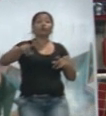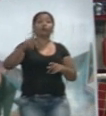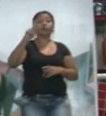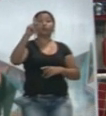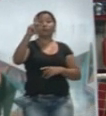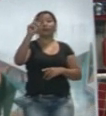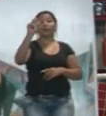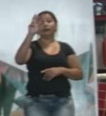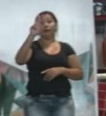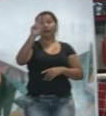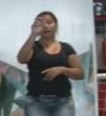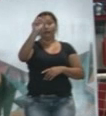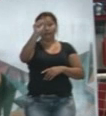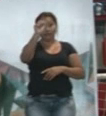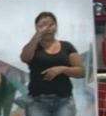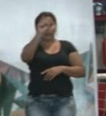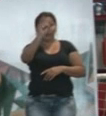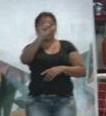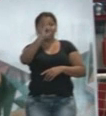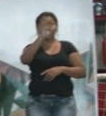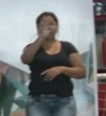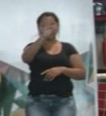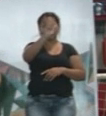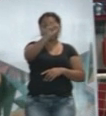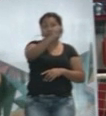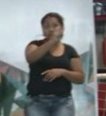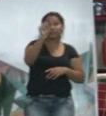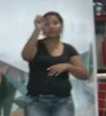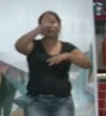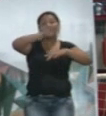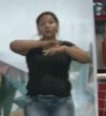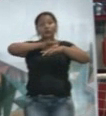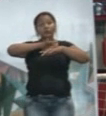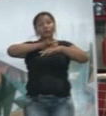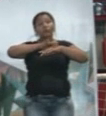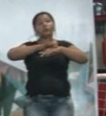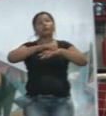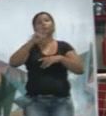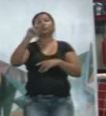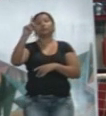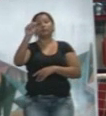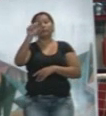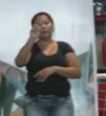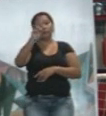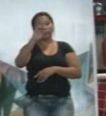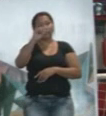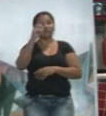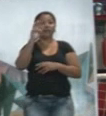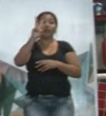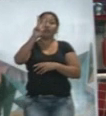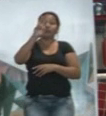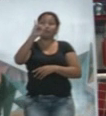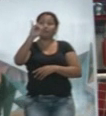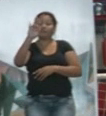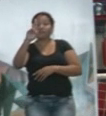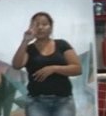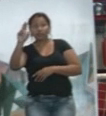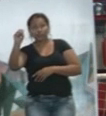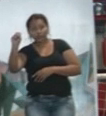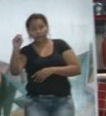parasitologia. João Paulo, o que é parasitologia? A doença, as doenças parasitárias. Então, nós temos aí vírus, bactérias,